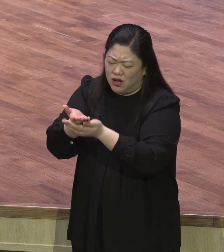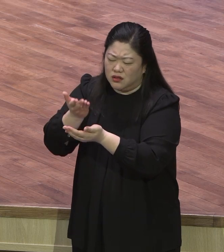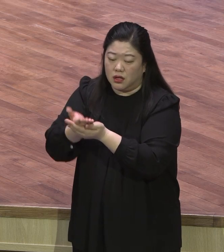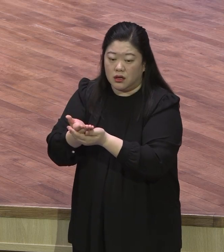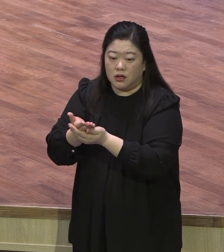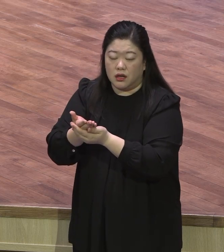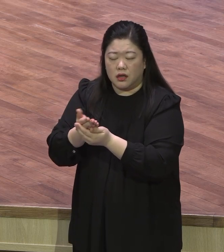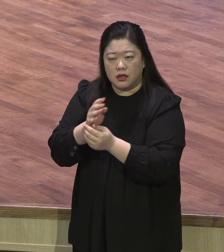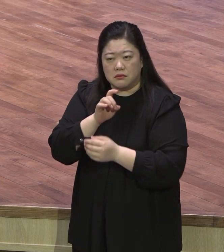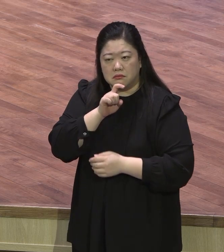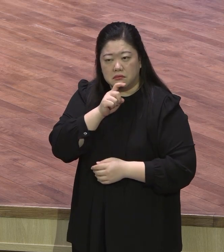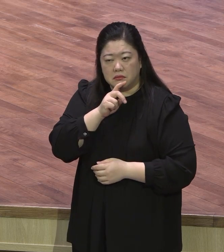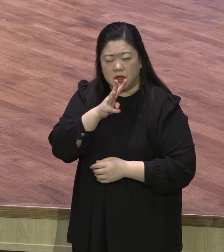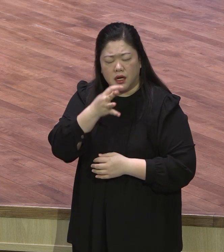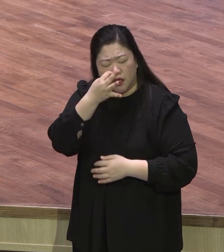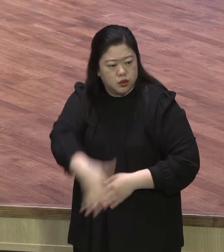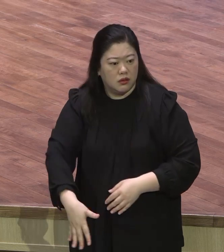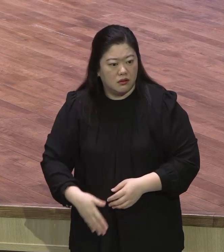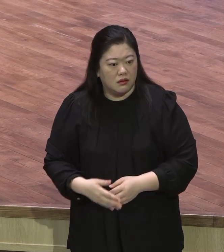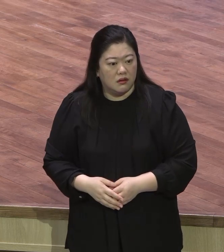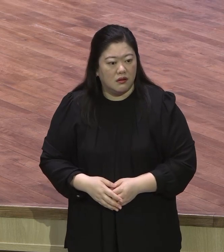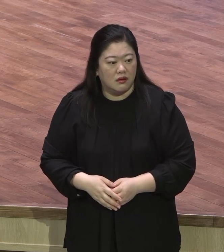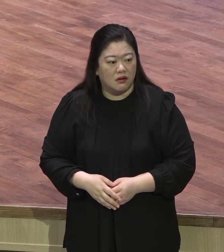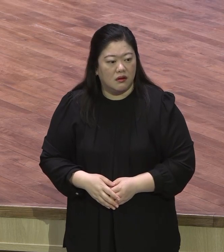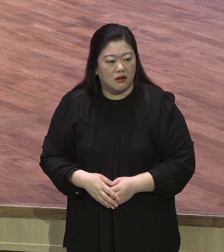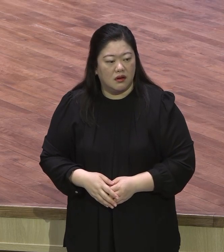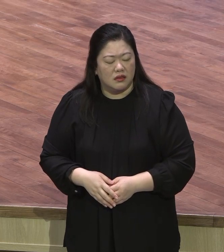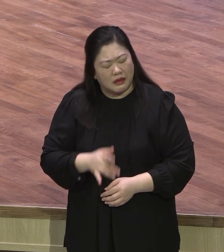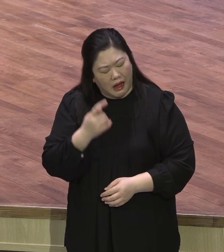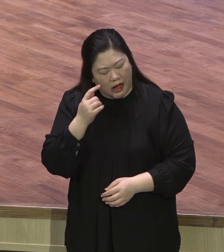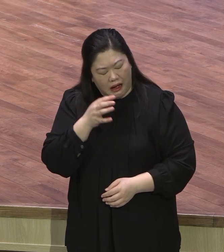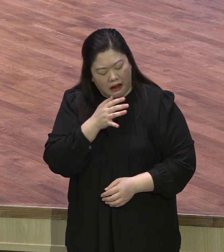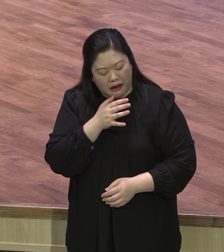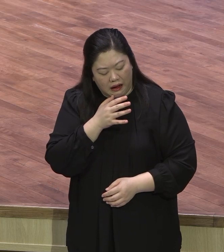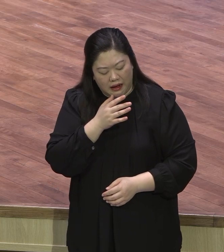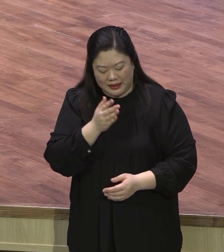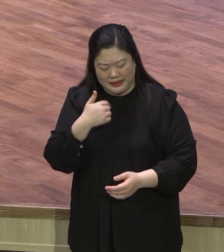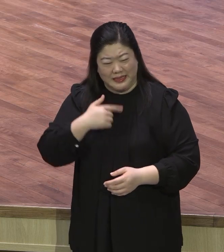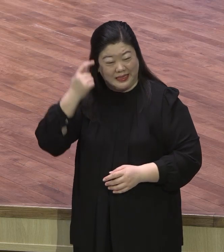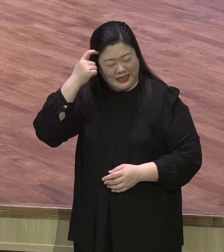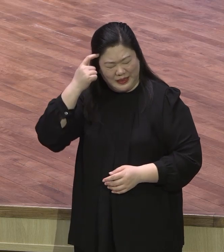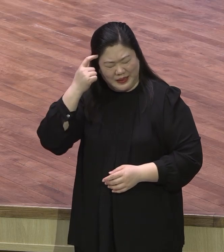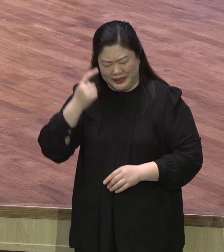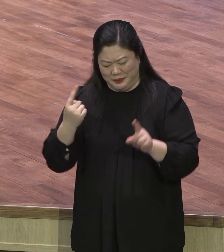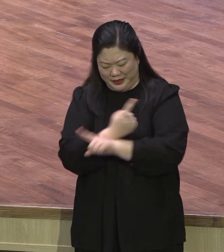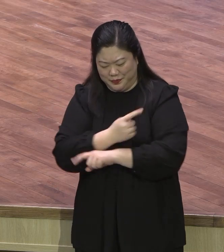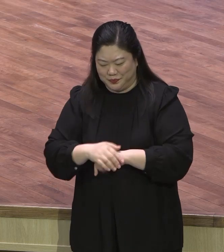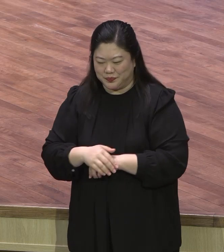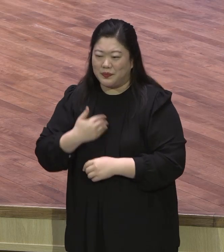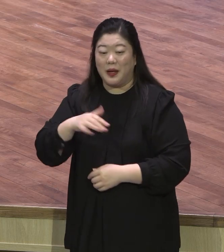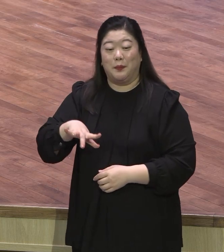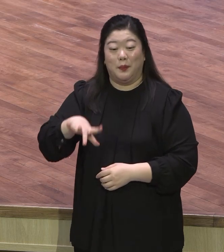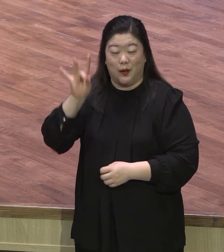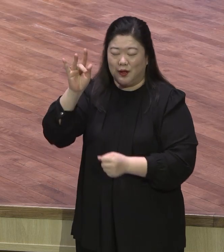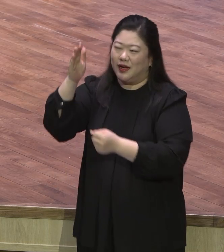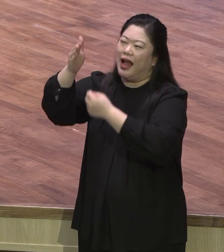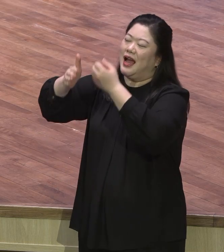뭐 달라고만 계속 하다 보니까 이거 하기 전에요. 먼저 주님과